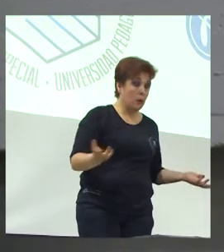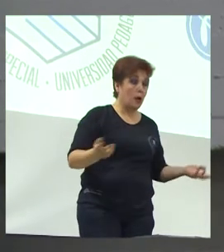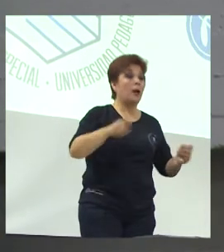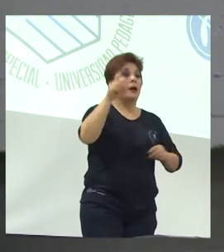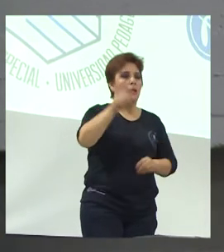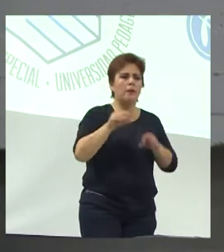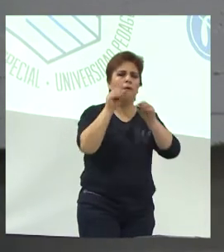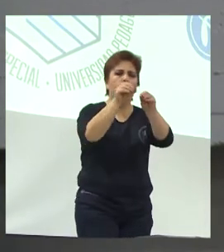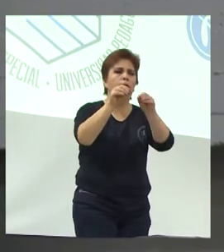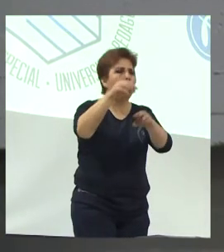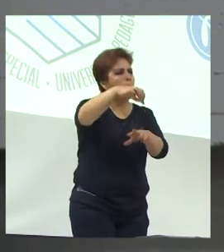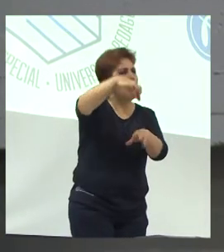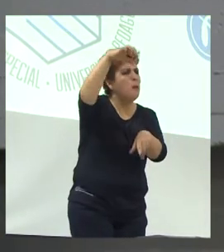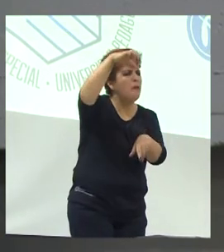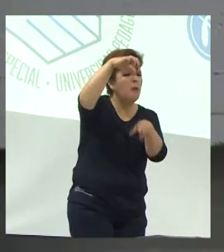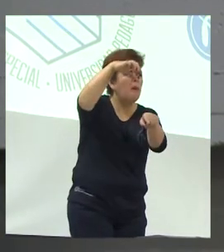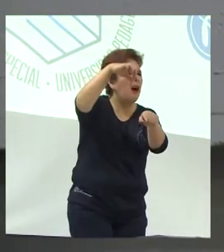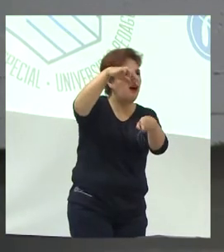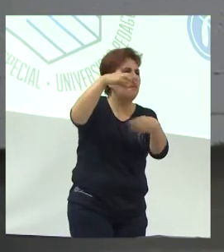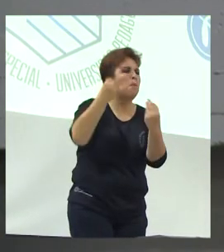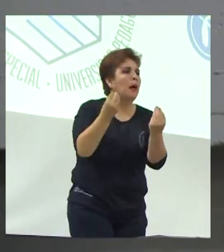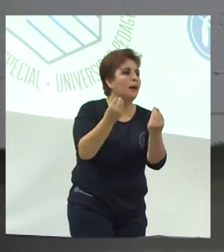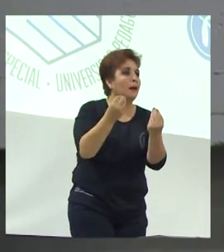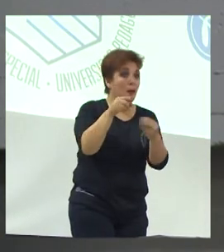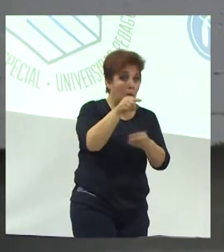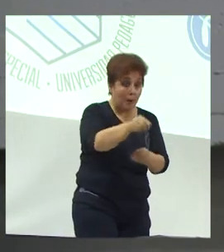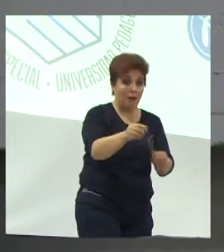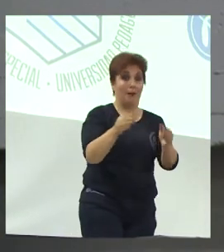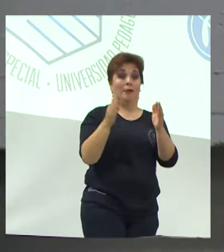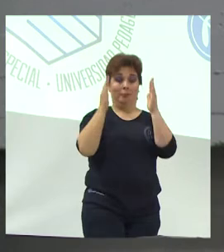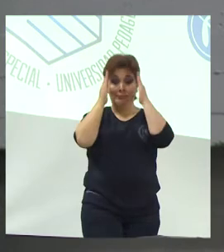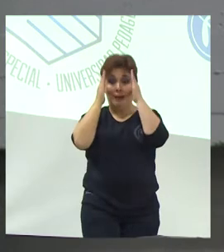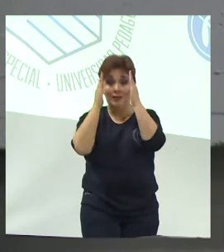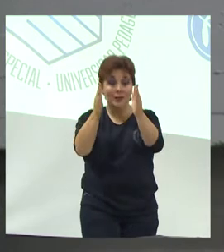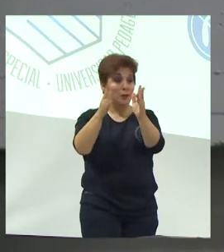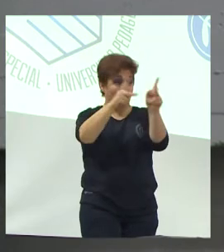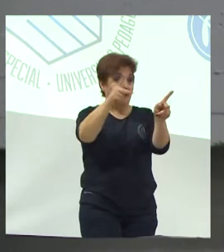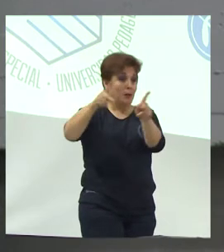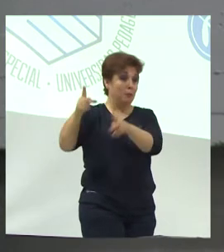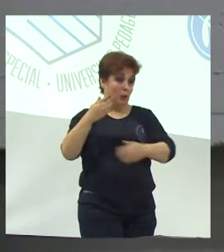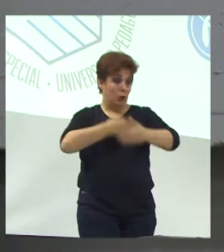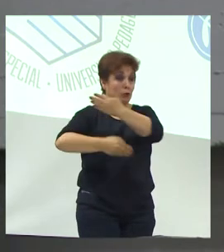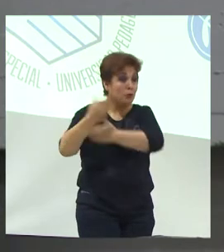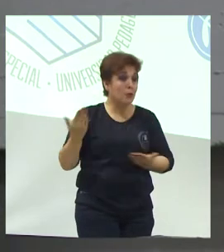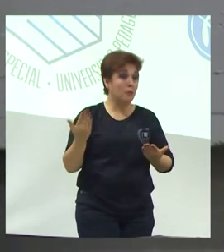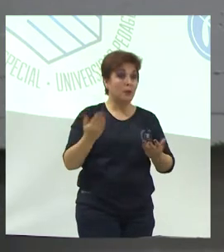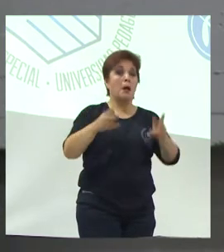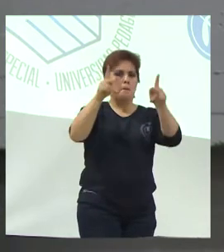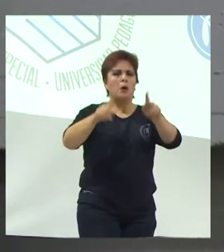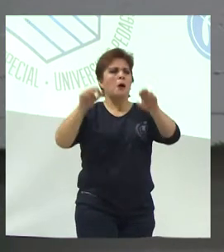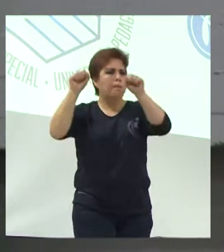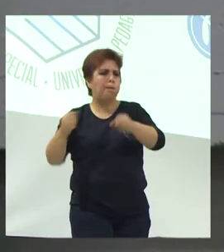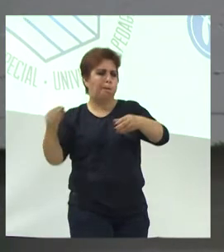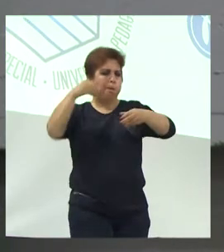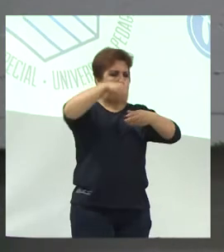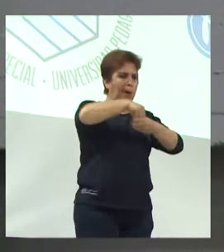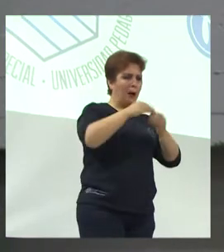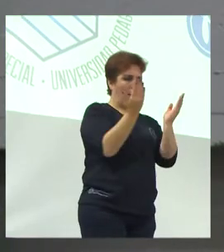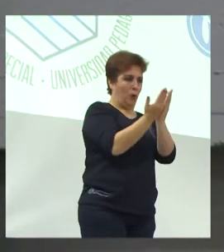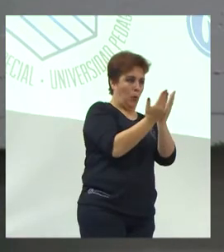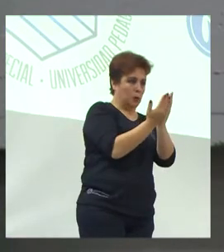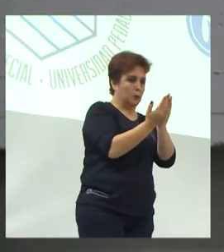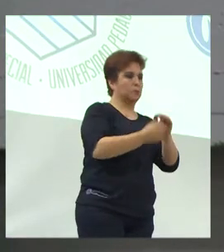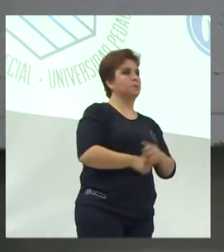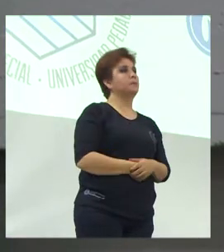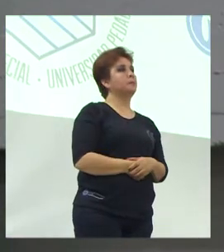para atender a las poblaciones recién incluidas en el sistema educativo en